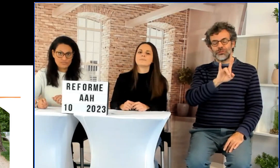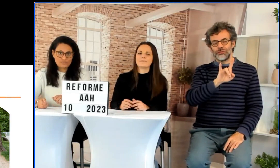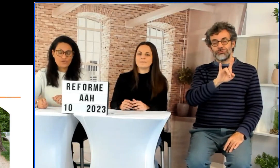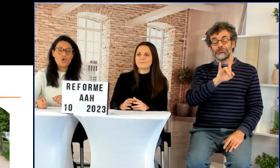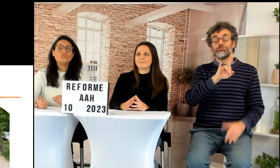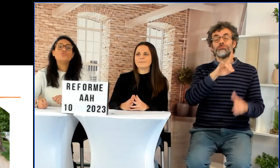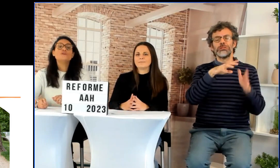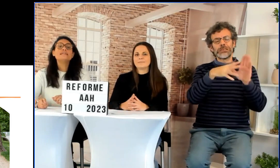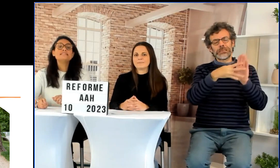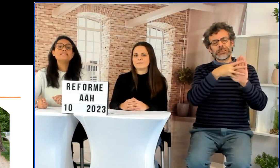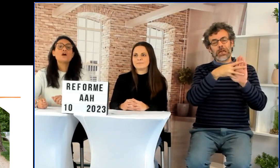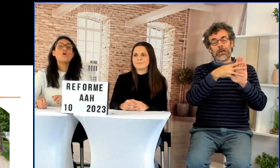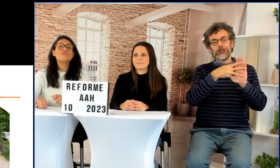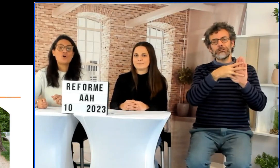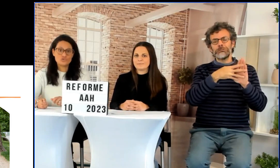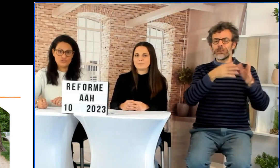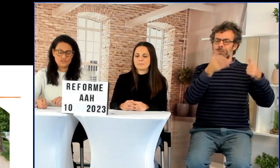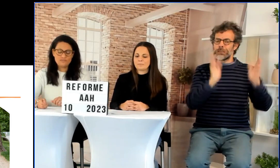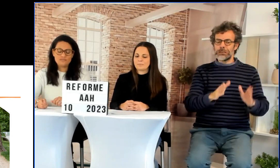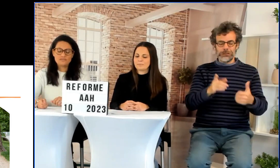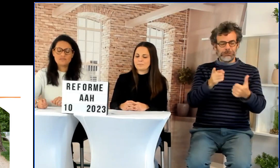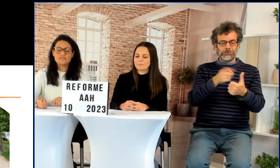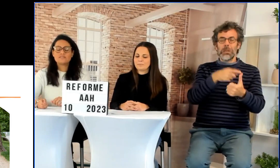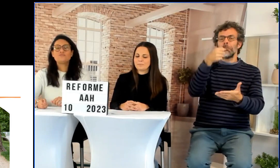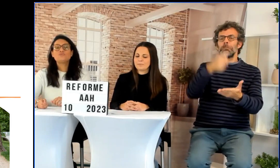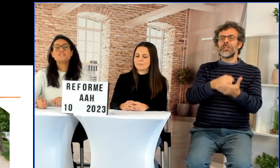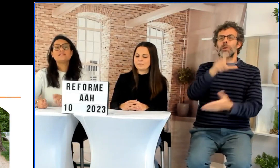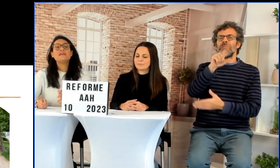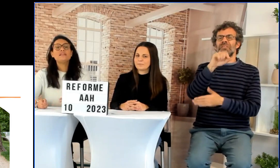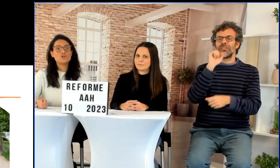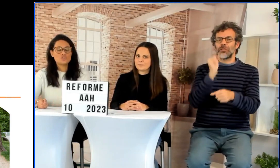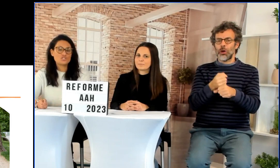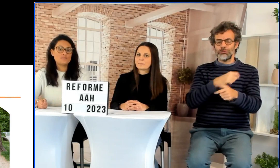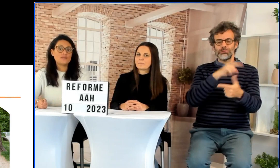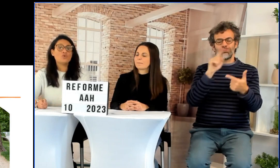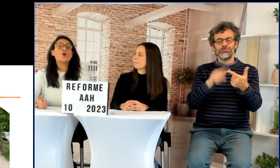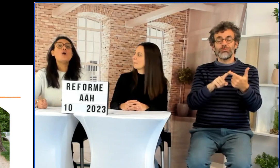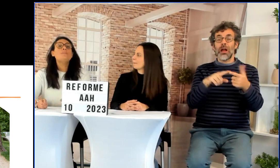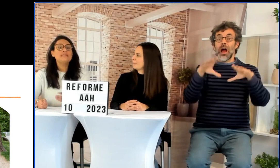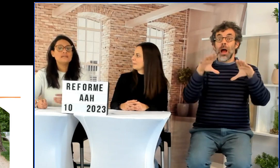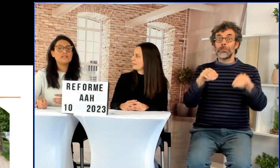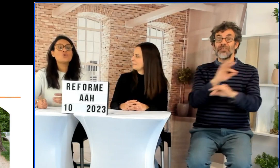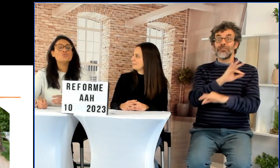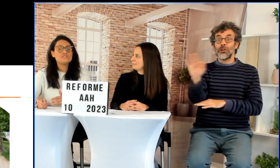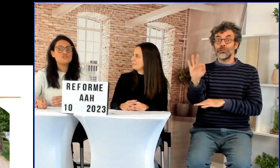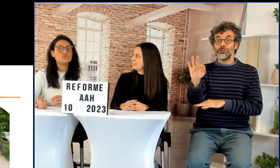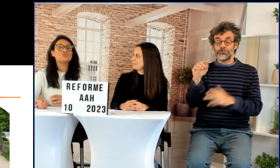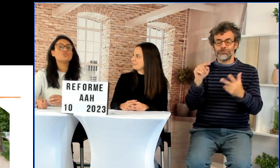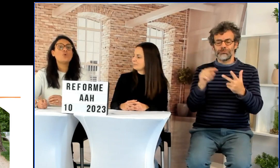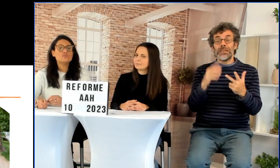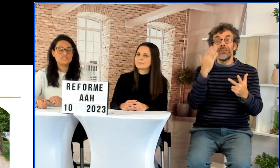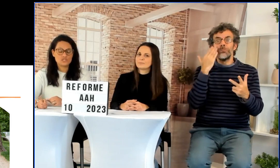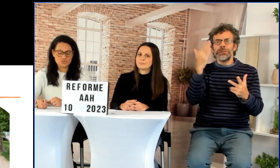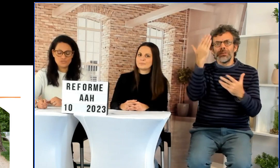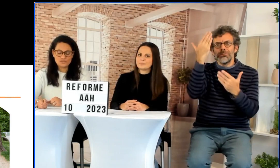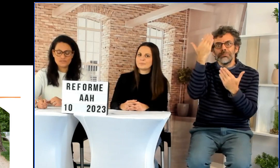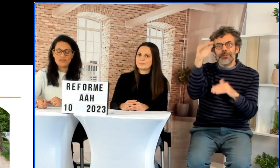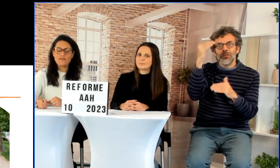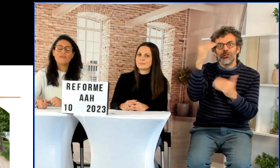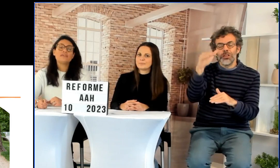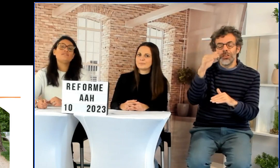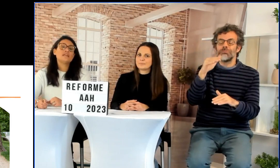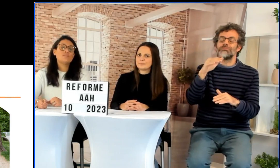ans, de résider en France, si vous êtes étranger, de remplir des conditions de droit au